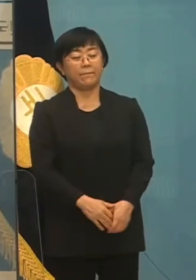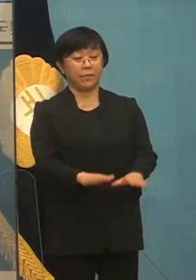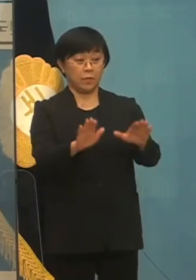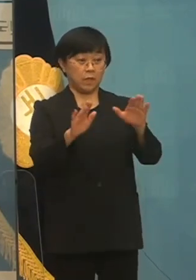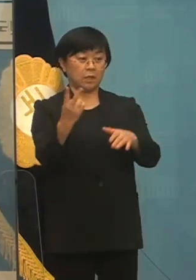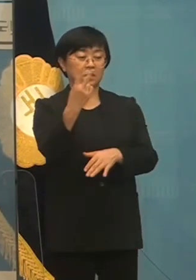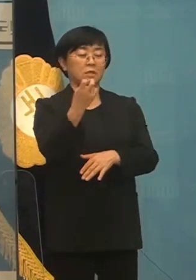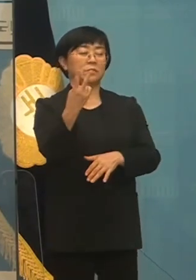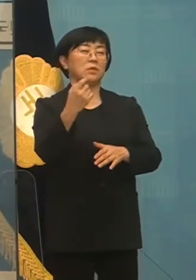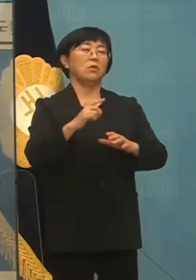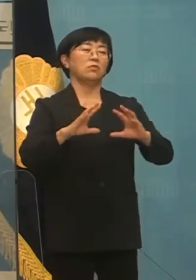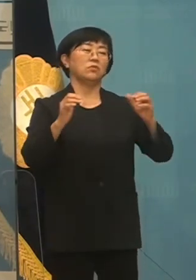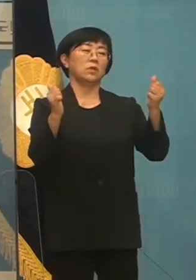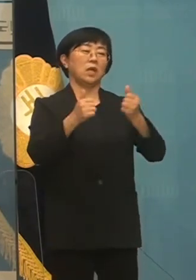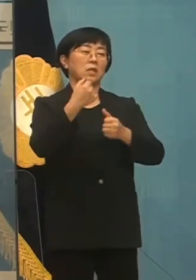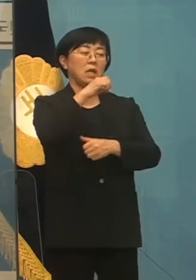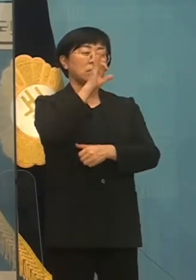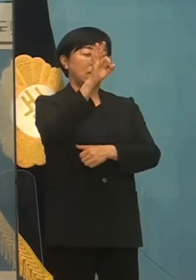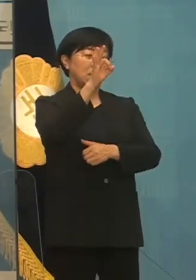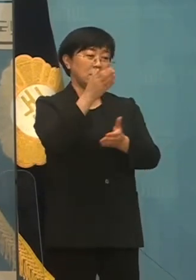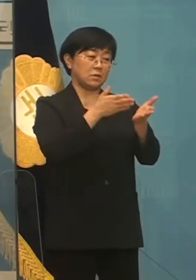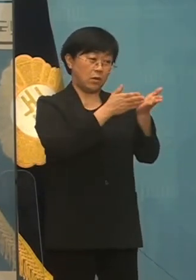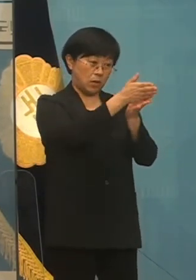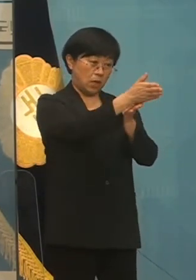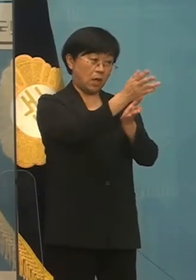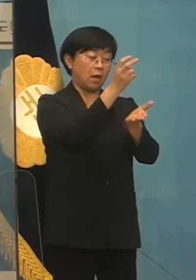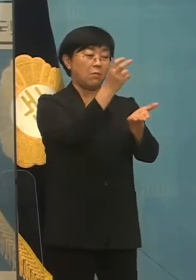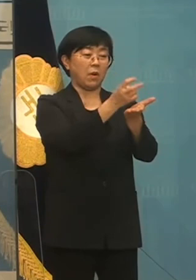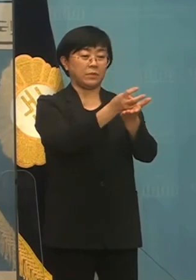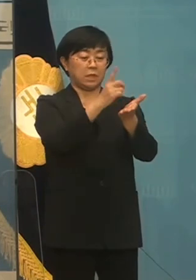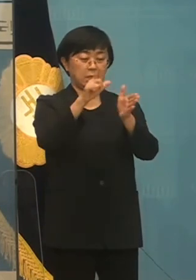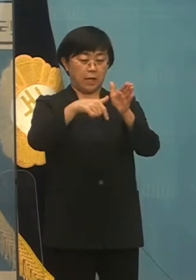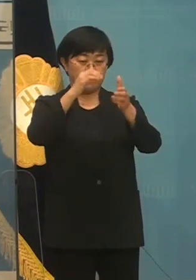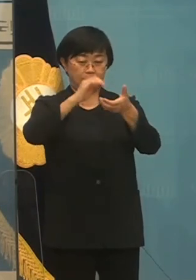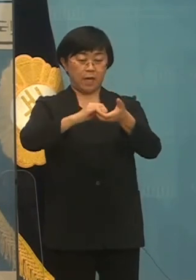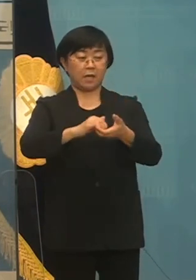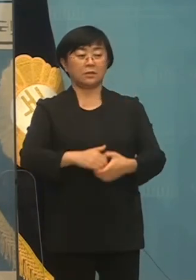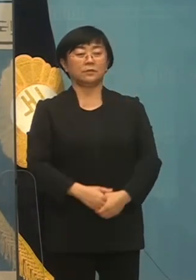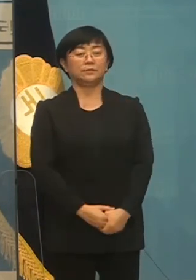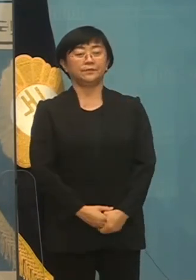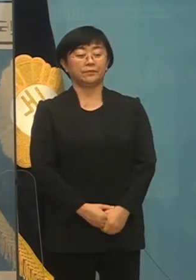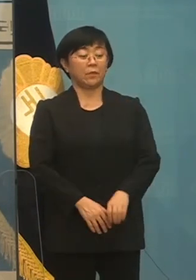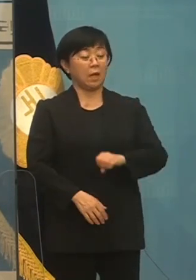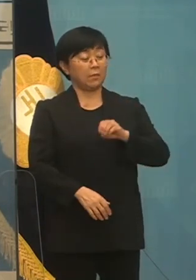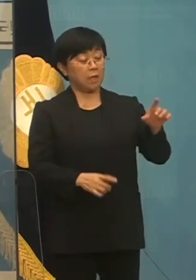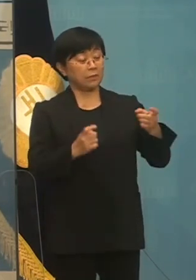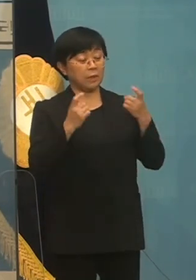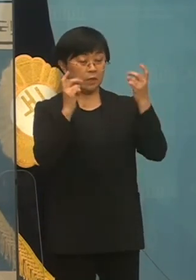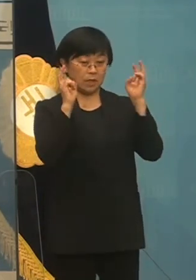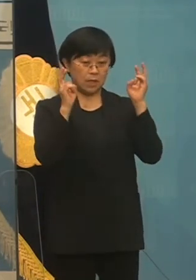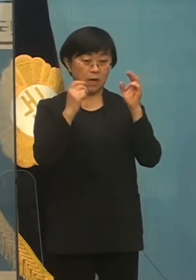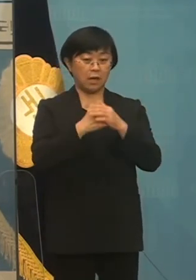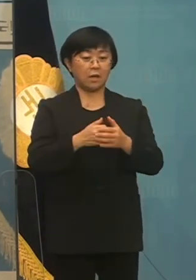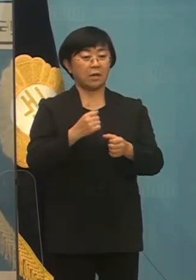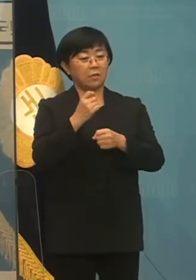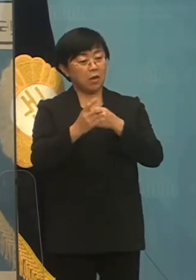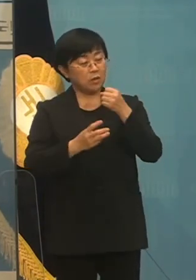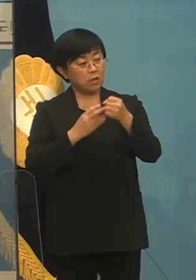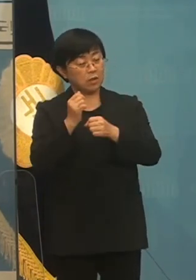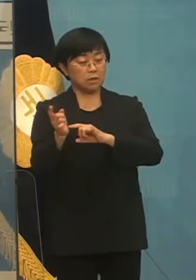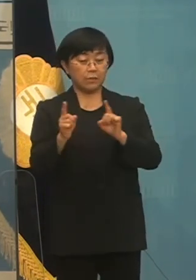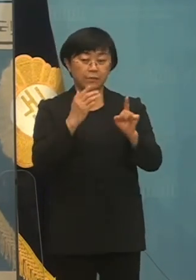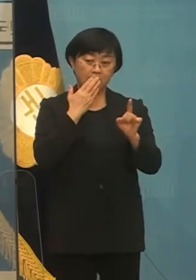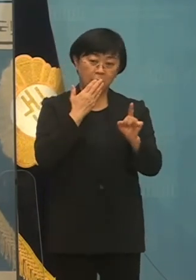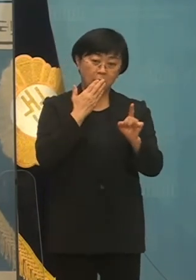오늘은 2022년 국회 예산안 처리 법정 시한입니다. 버림받은 여행업이 내년 안에는 살아날